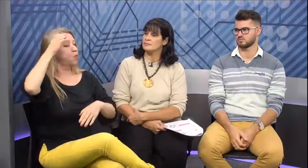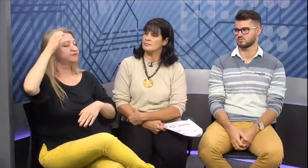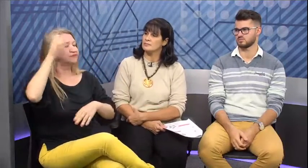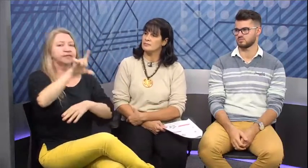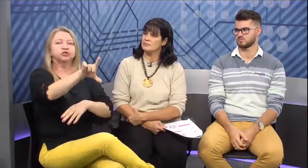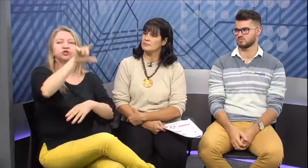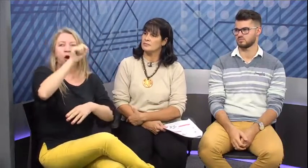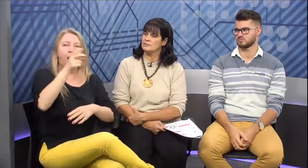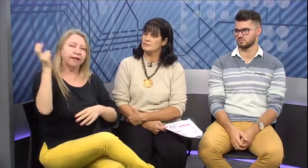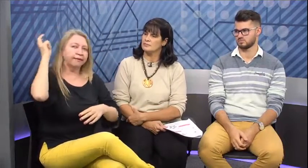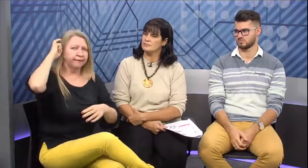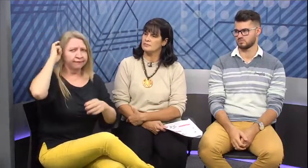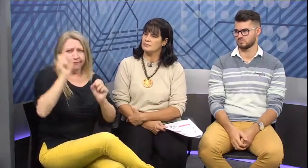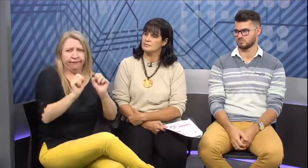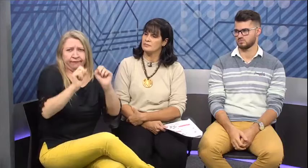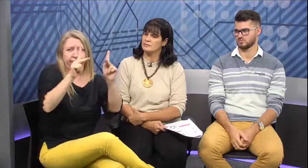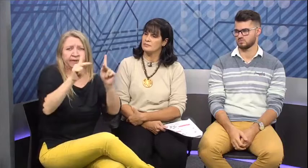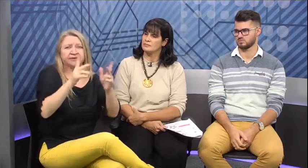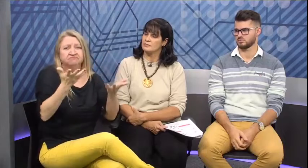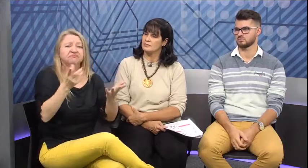outra história, né, uma outra